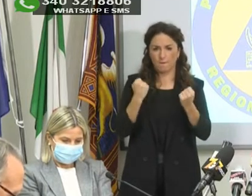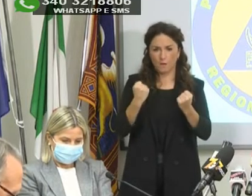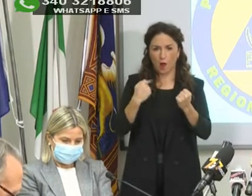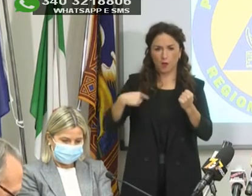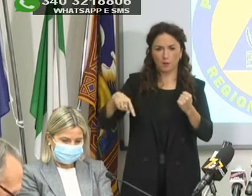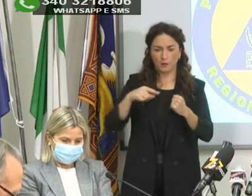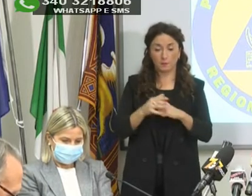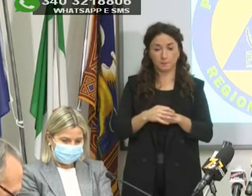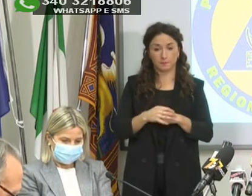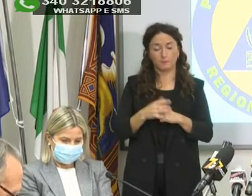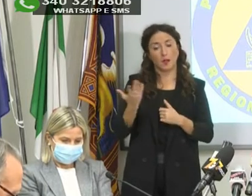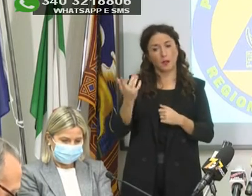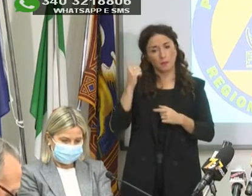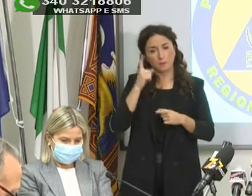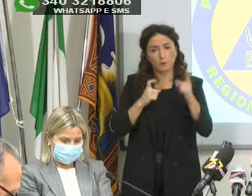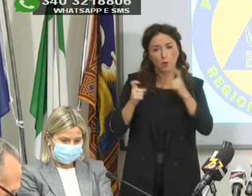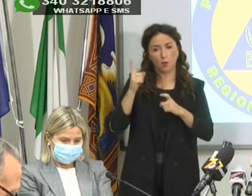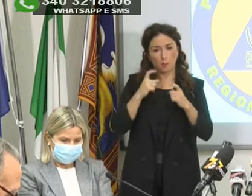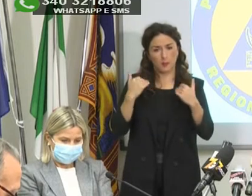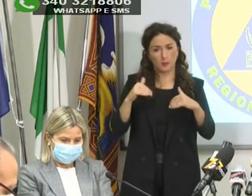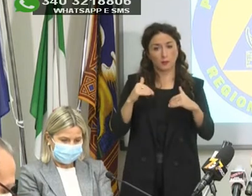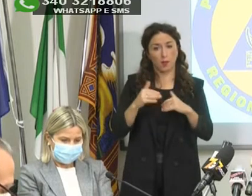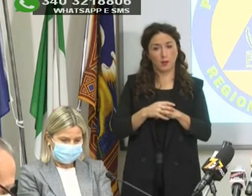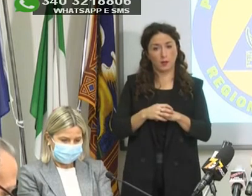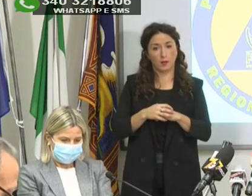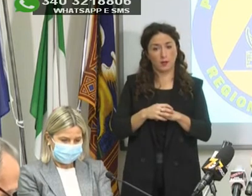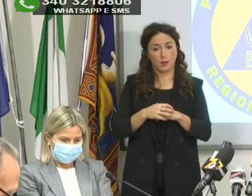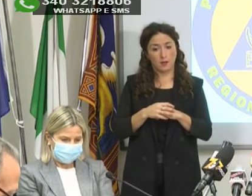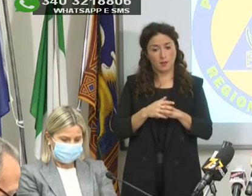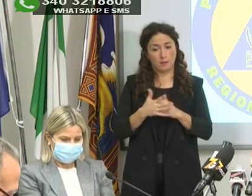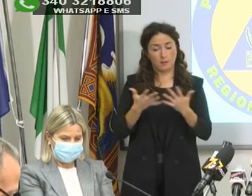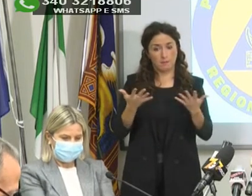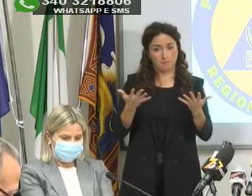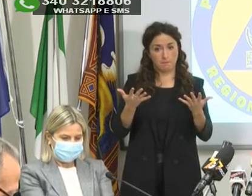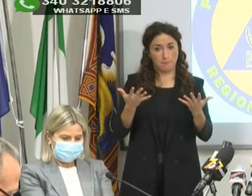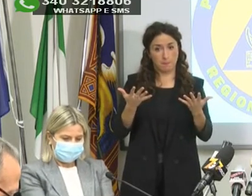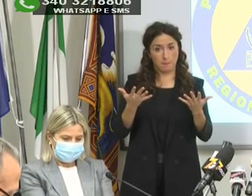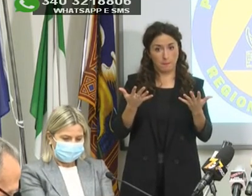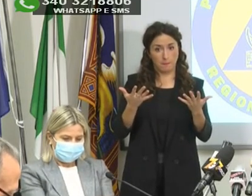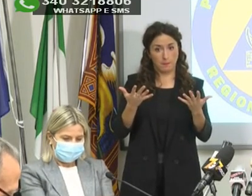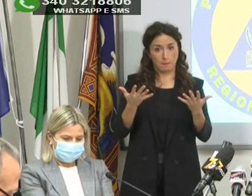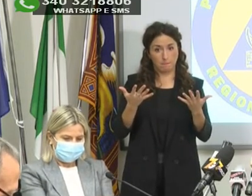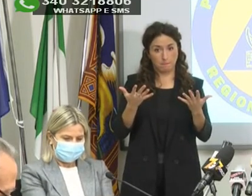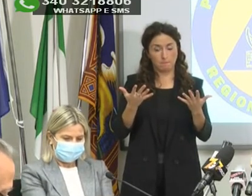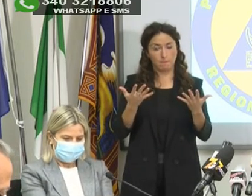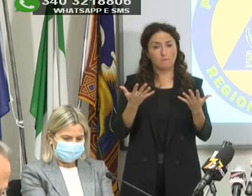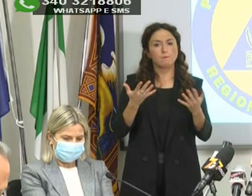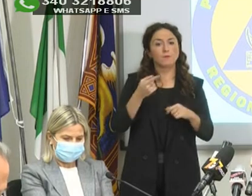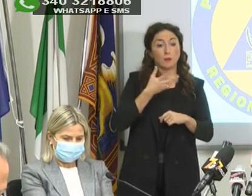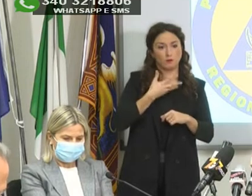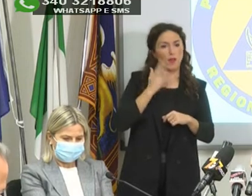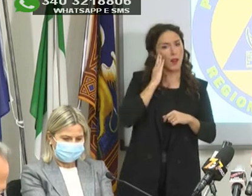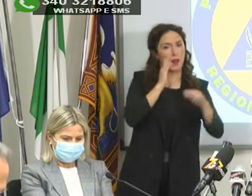la preoccupazione in questo momento è non preoccupazione a metà strada, no? Tra avere letti